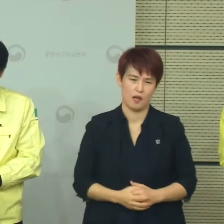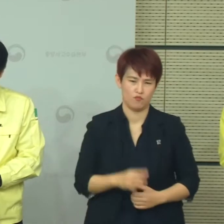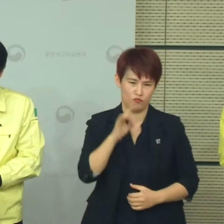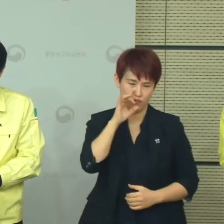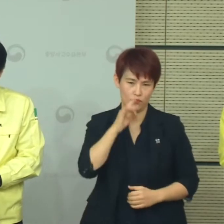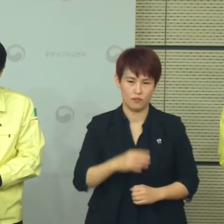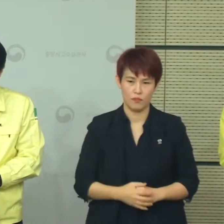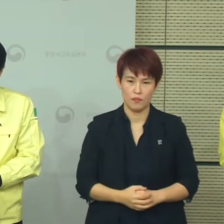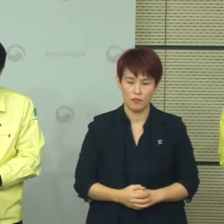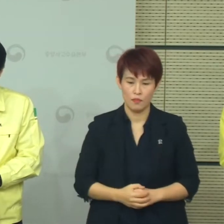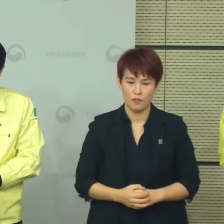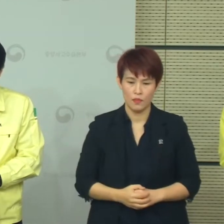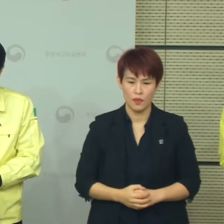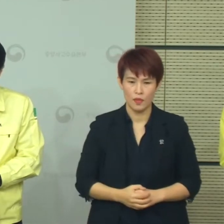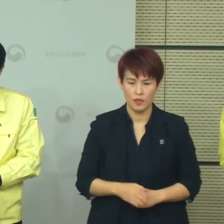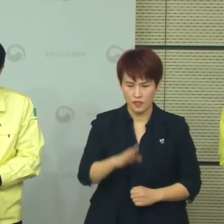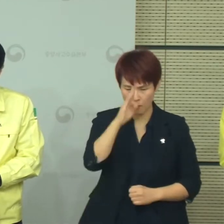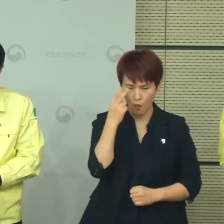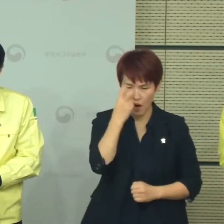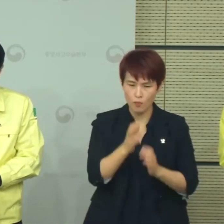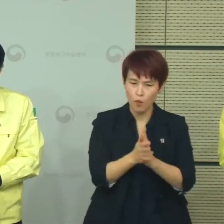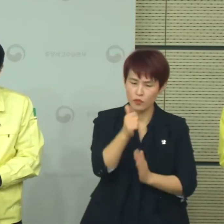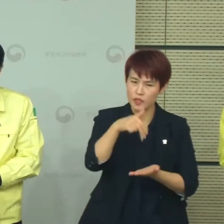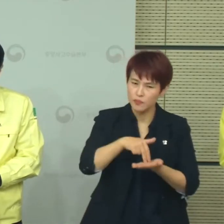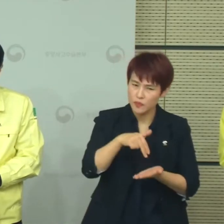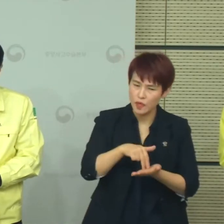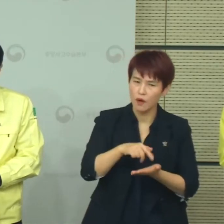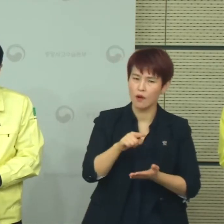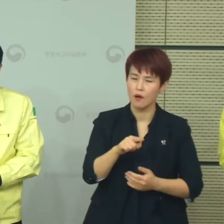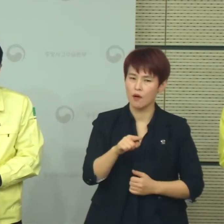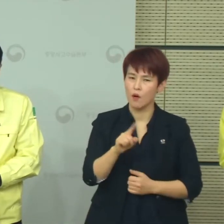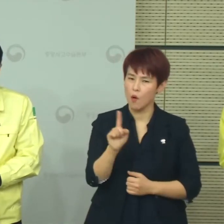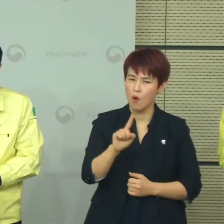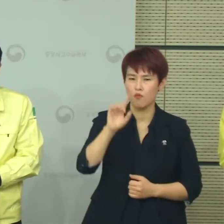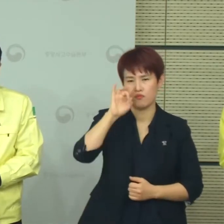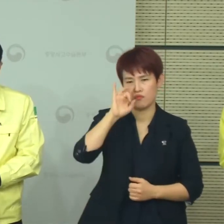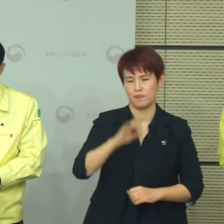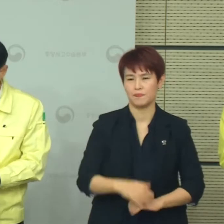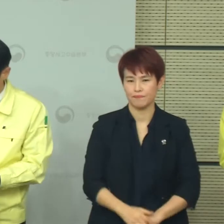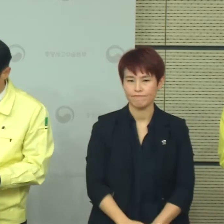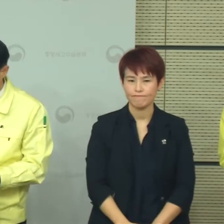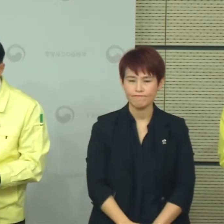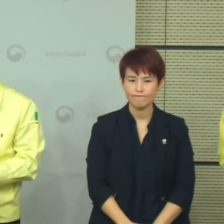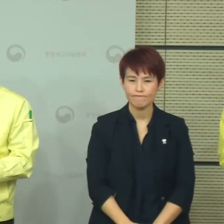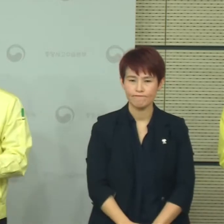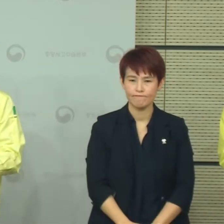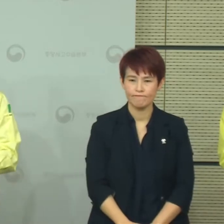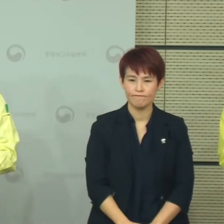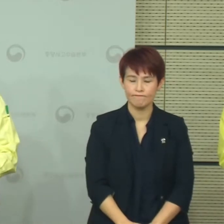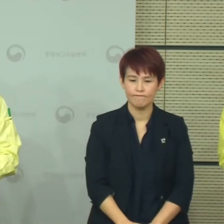중대본에 질병관리본부의 의견이 어떤 방식으로 어떻게 전달되고 있는지에 대해서도 설명 부탁드립니다.